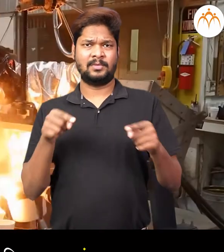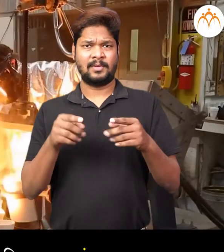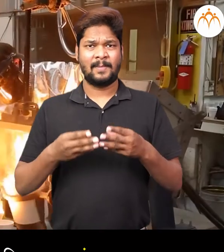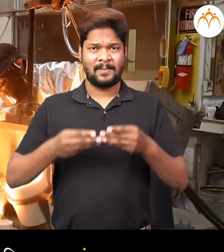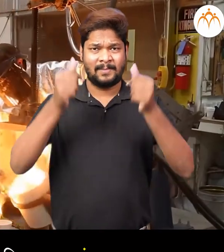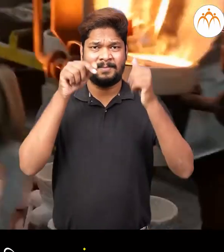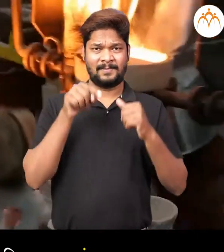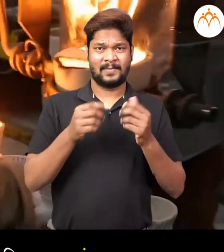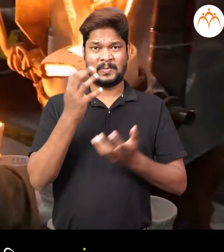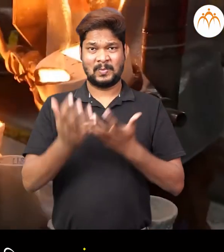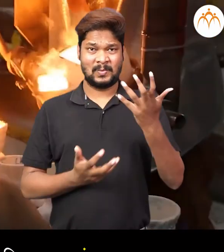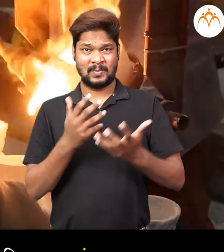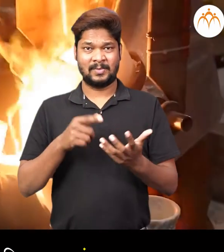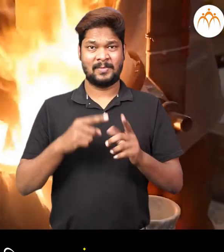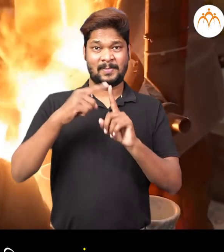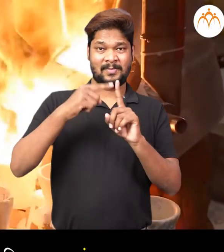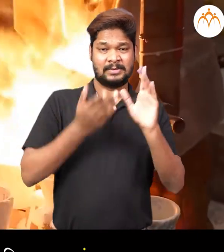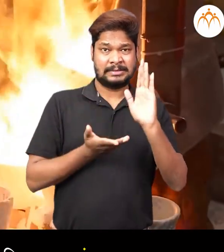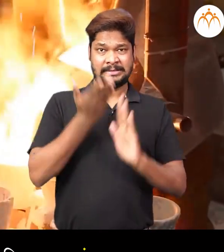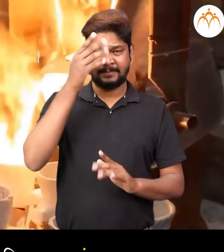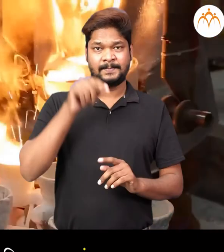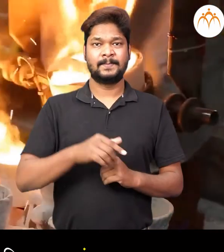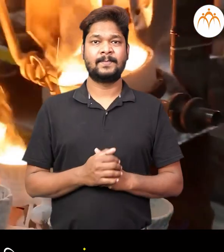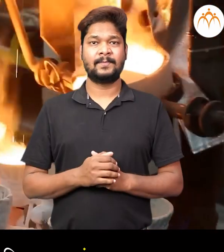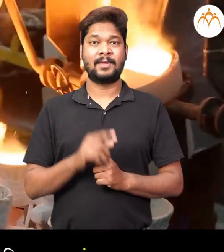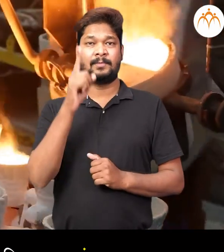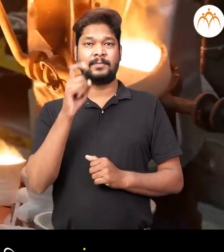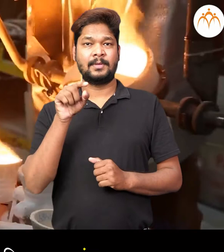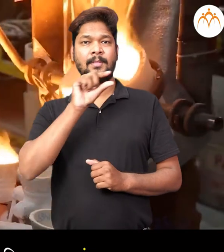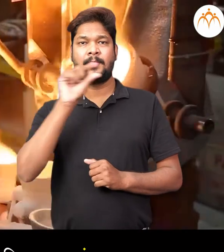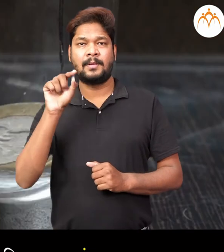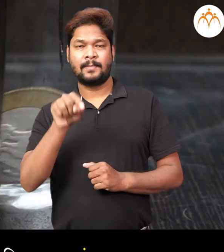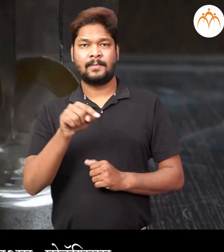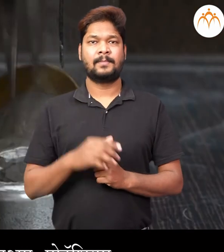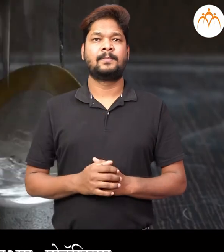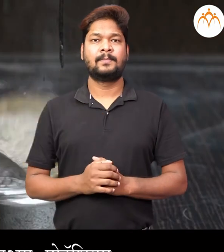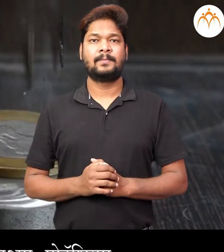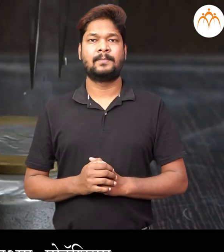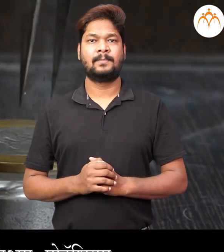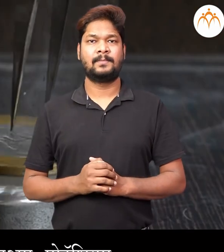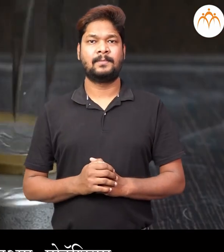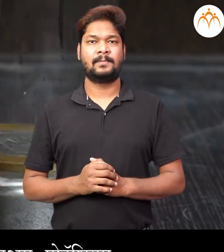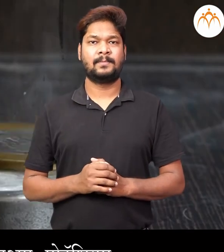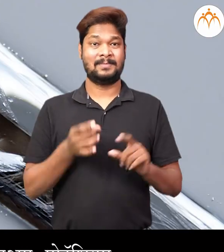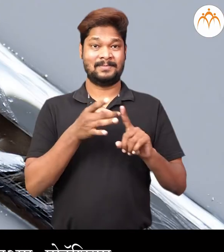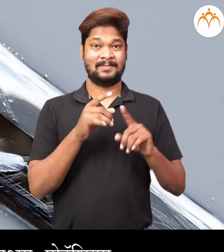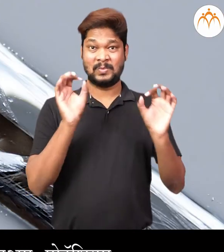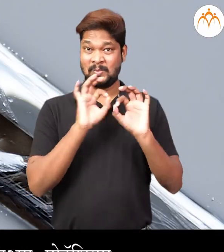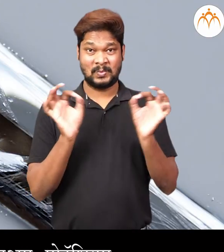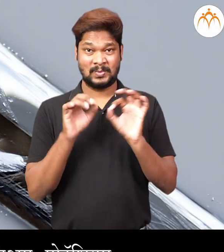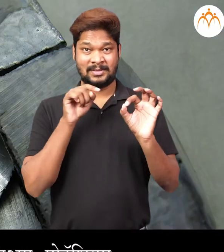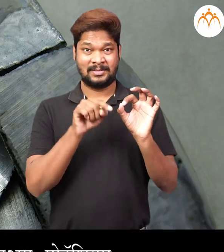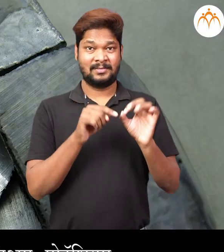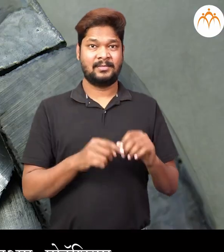सर्वसाधारणपणे धातूंचे द्रवणांक आणि उत्कलनांक जास्त असतात. अपवाद पारा,